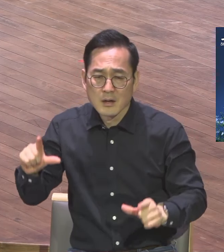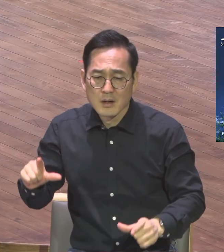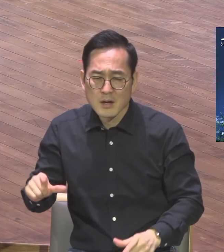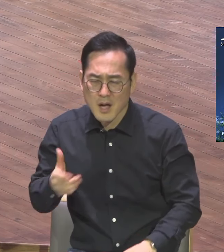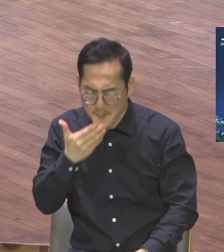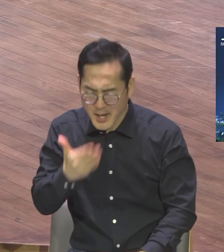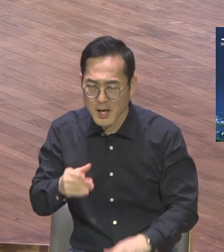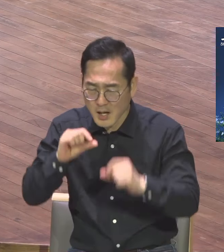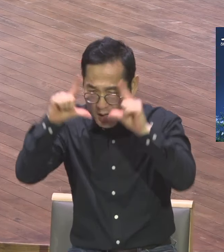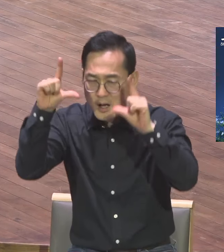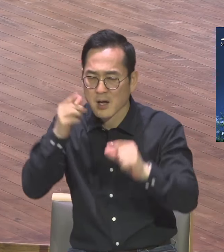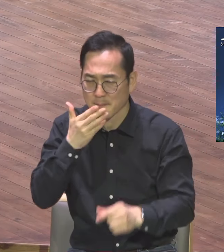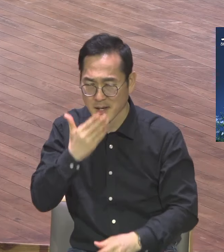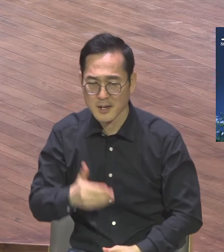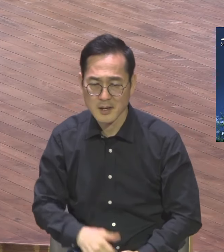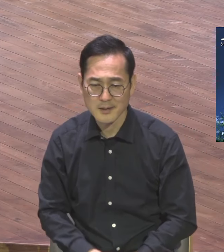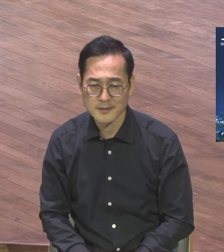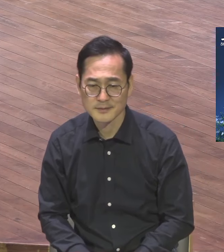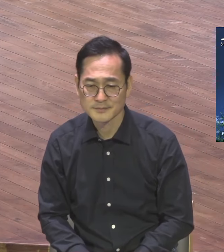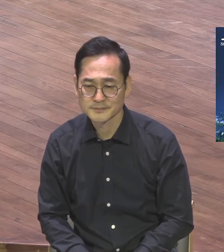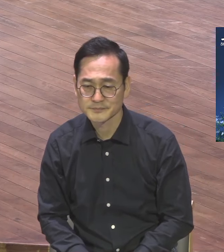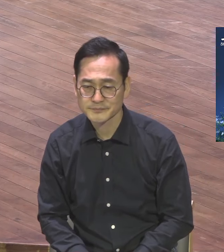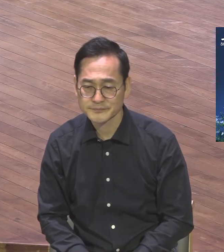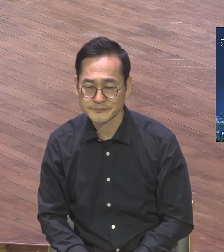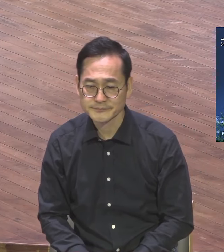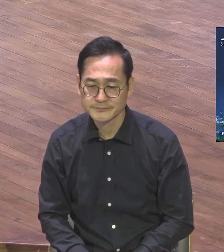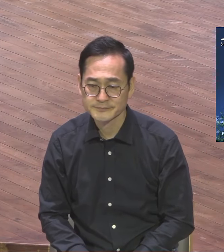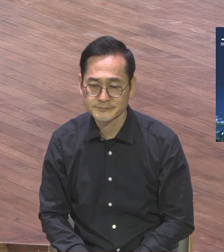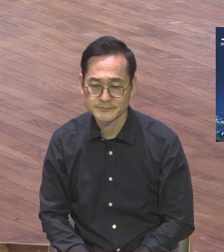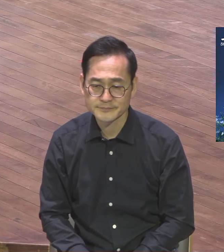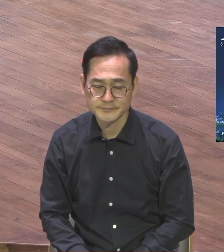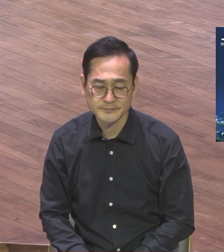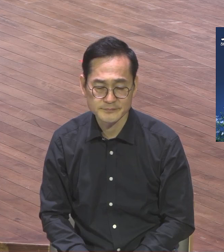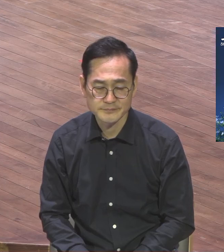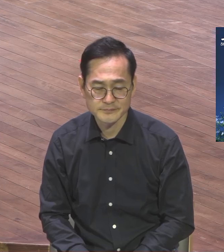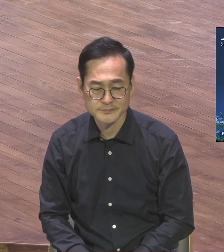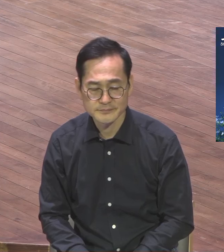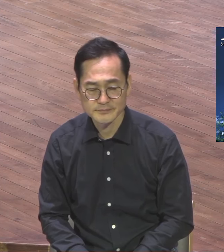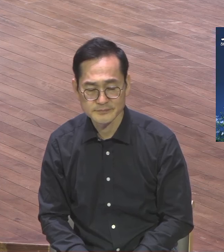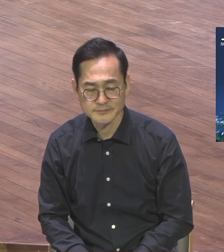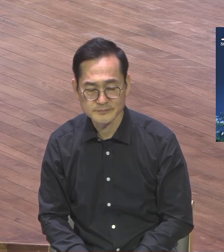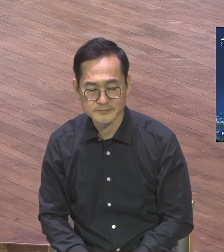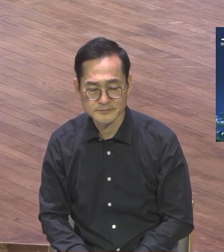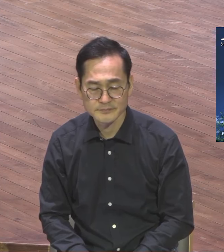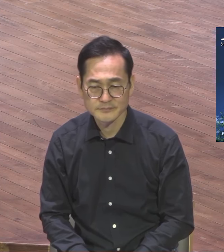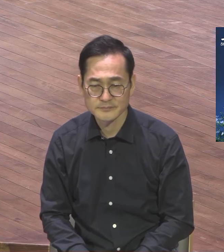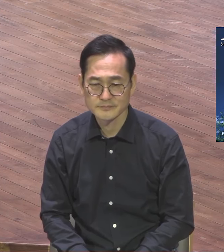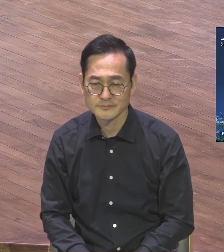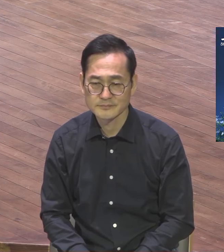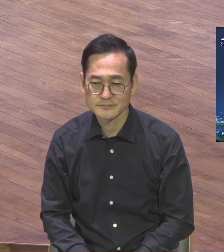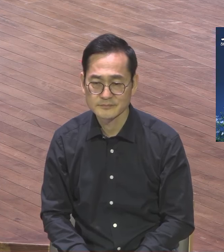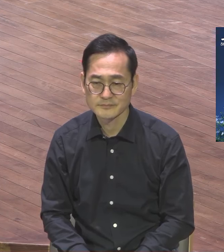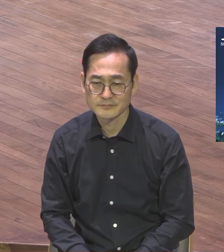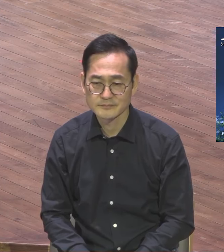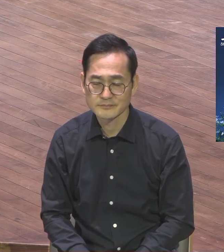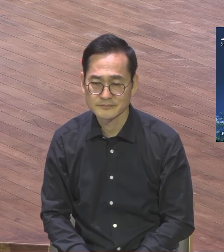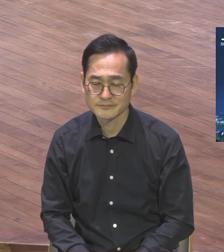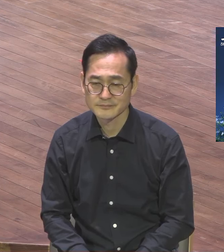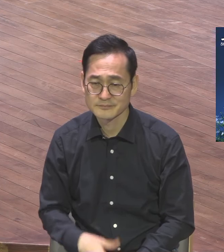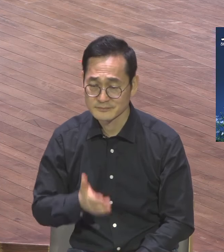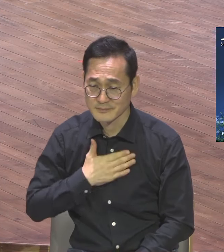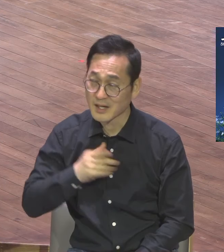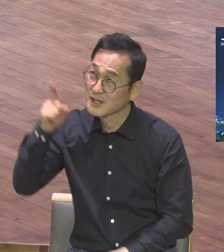전당에 가자니까. 그거는 뭐 묻지를 마세요. 다 전당하면 지옥 가니까. 물 필요도